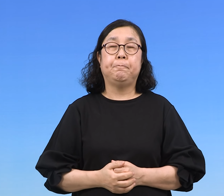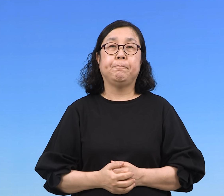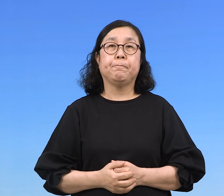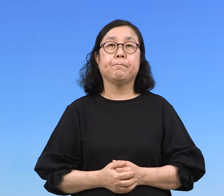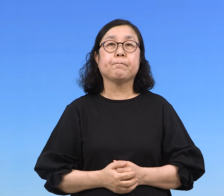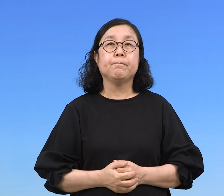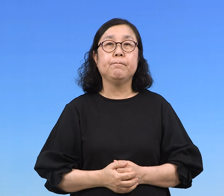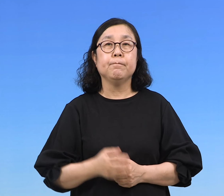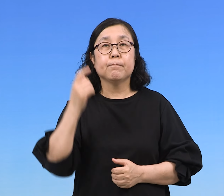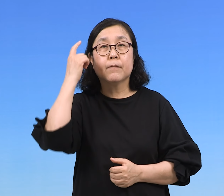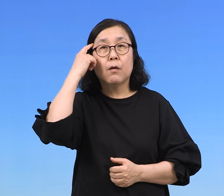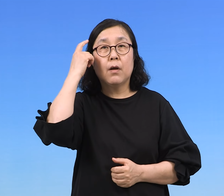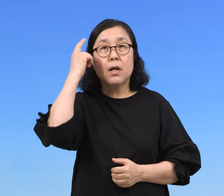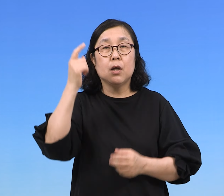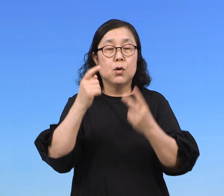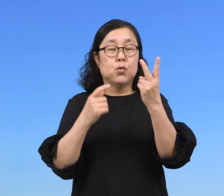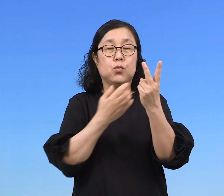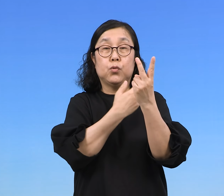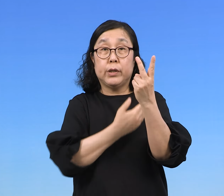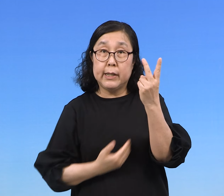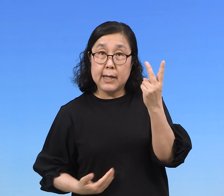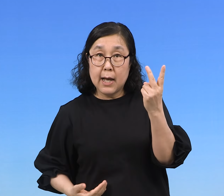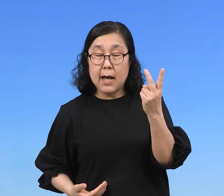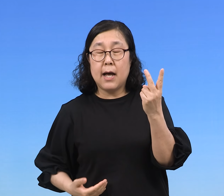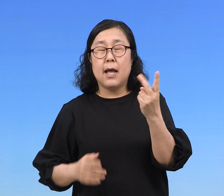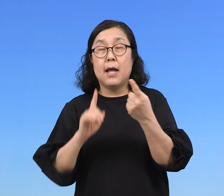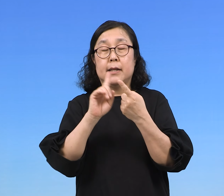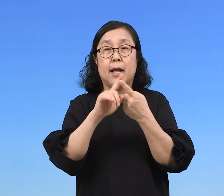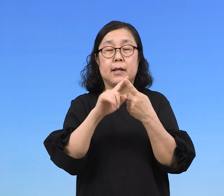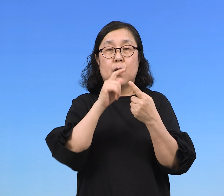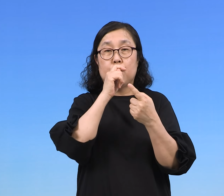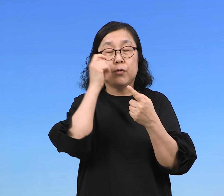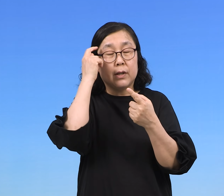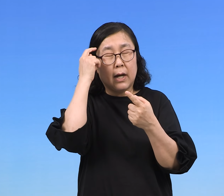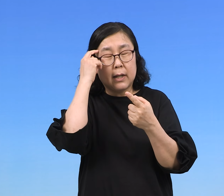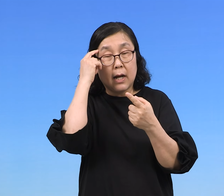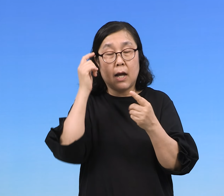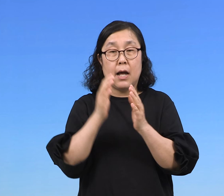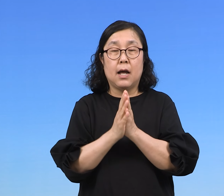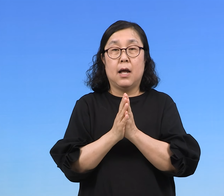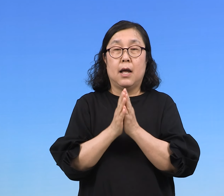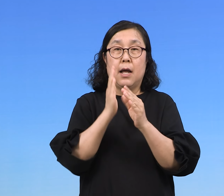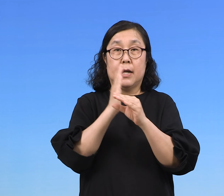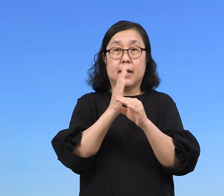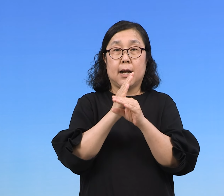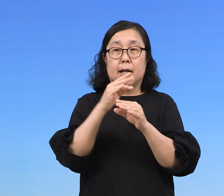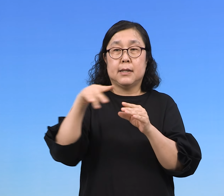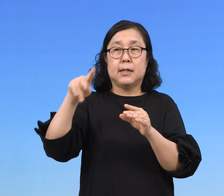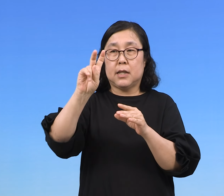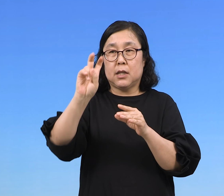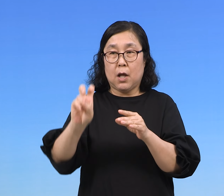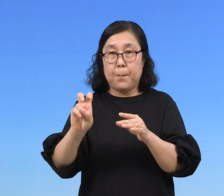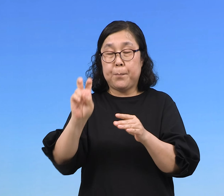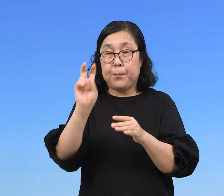제가 왜 이 두 제자에 대해서 묵상하다가 아까 썸이라는 노래가 떠올랐는가 하면은요, 지금 이 제자들을 보니까 딱 이